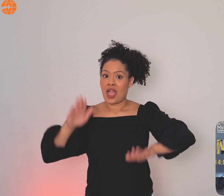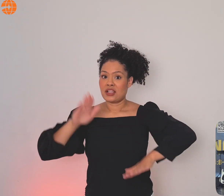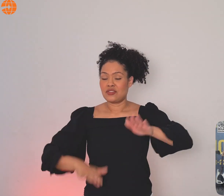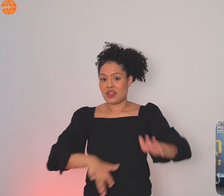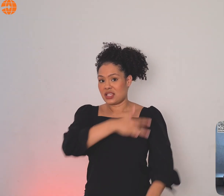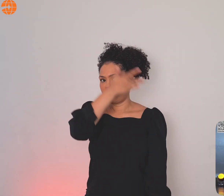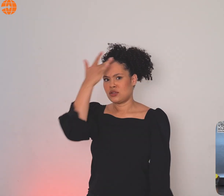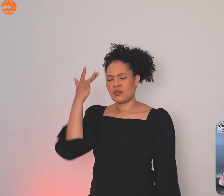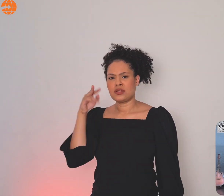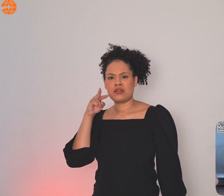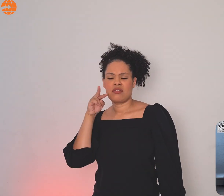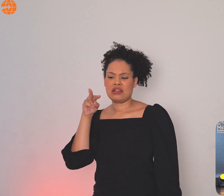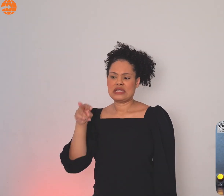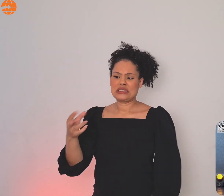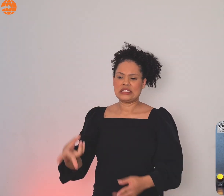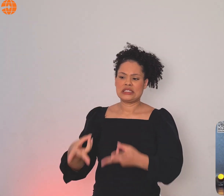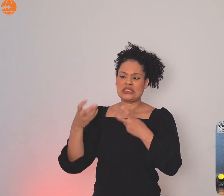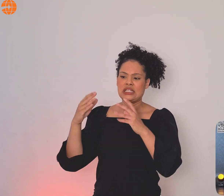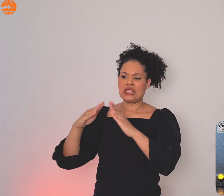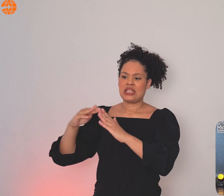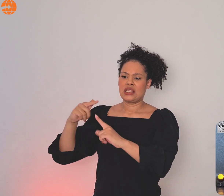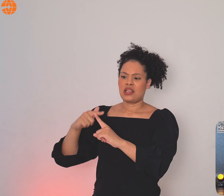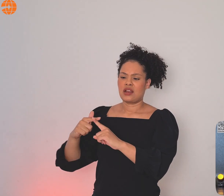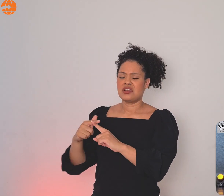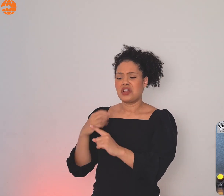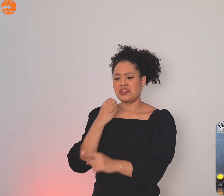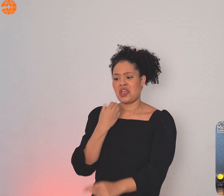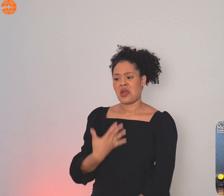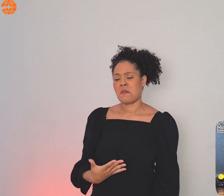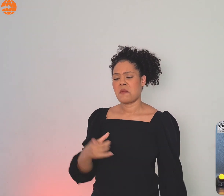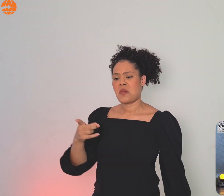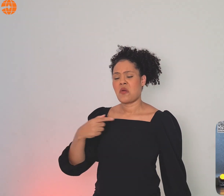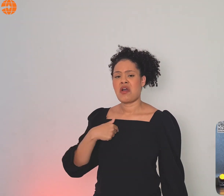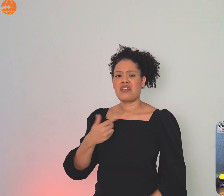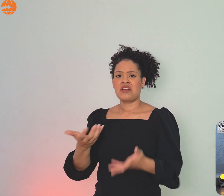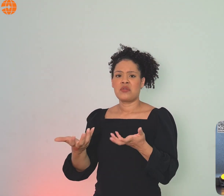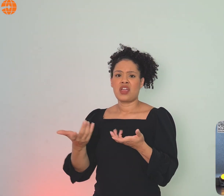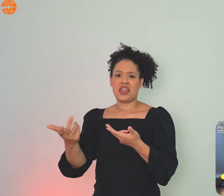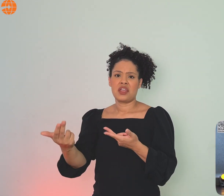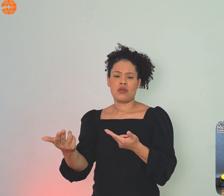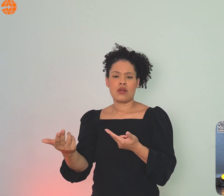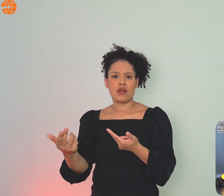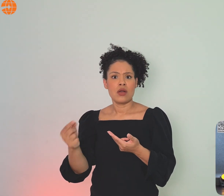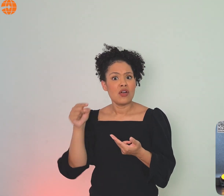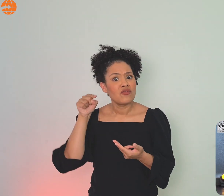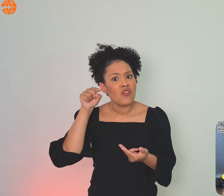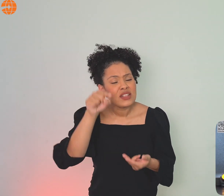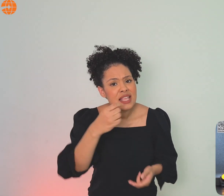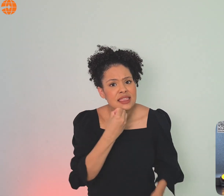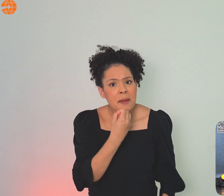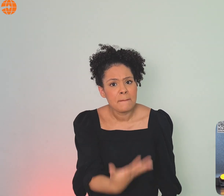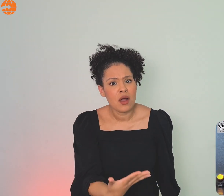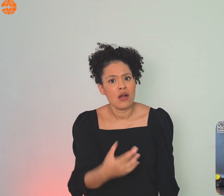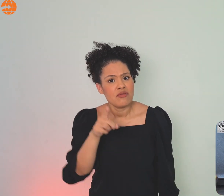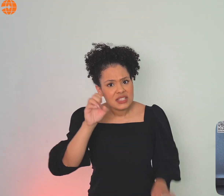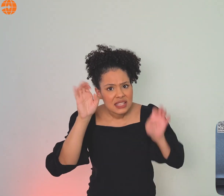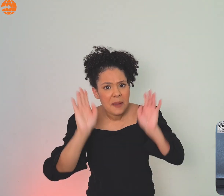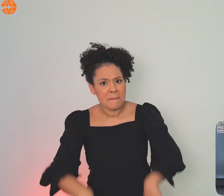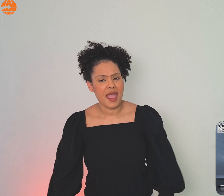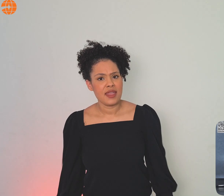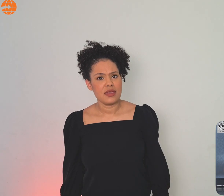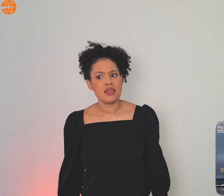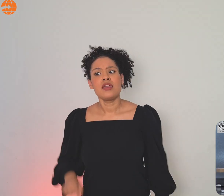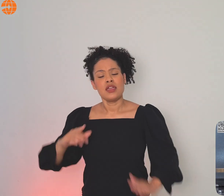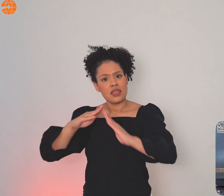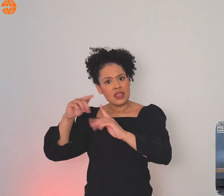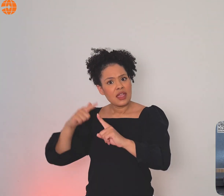igreja avançando e falam: a igreja está tão bem, queria estar também. Você está bem, a igreja está bem, você está bem. Agora